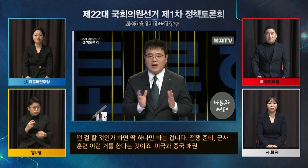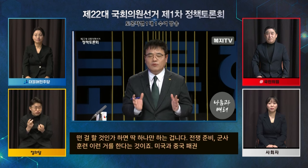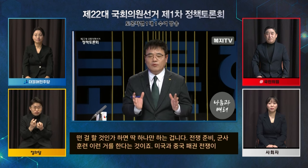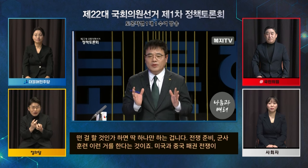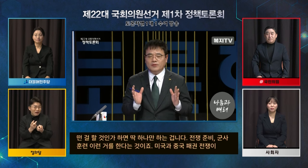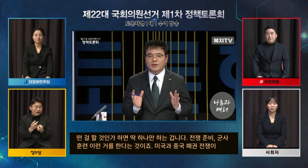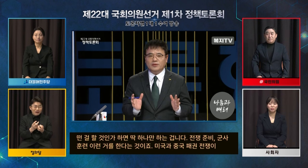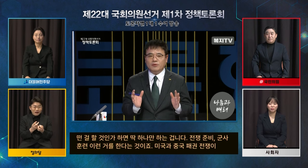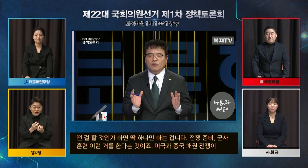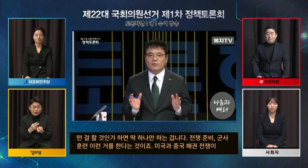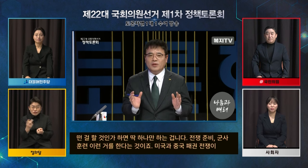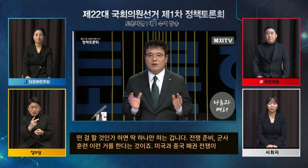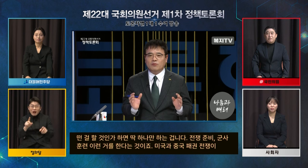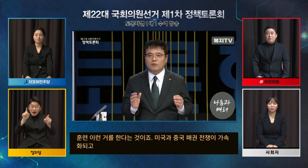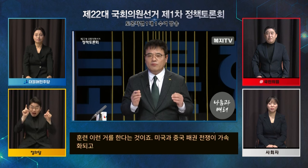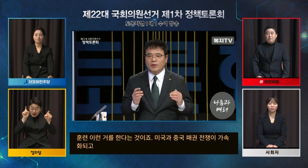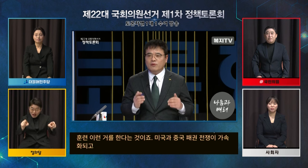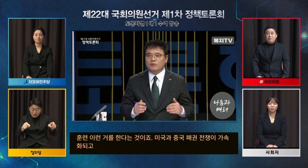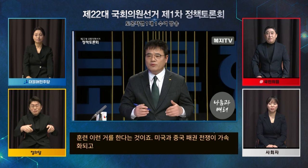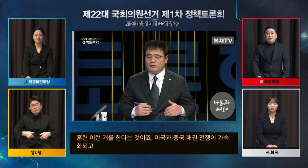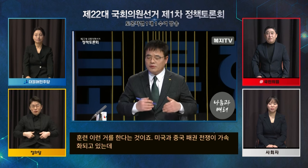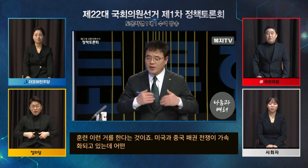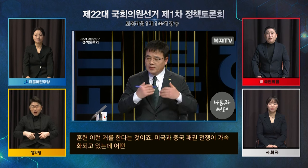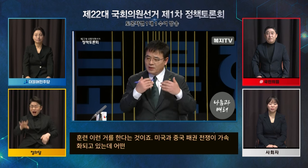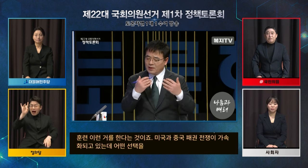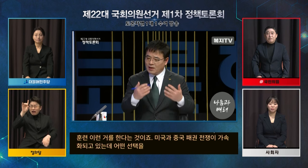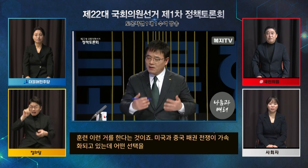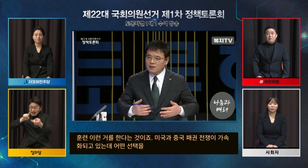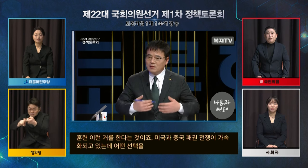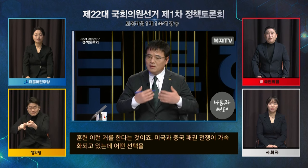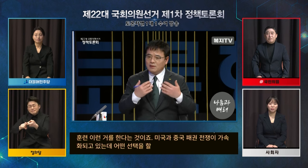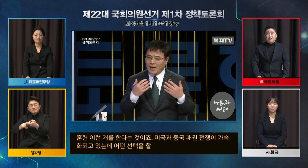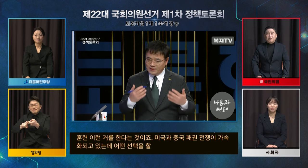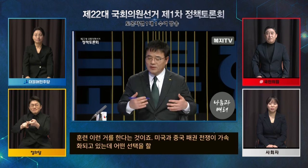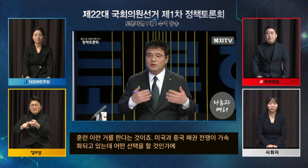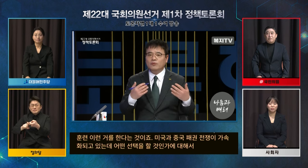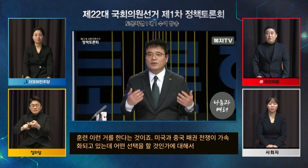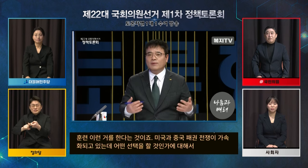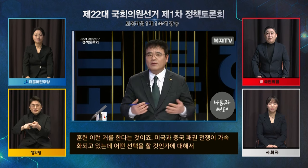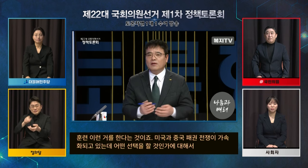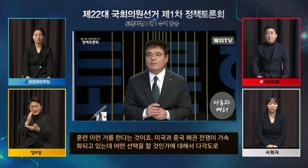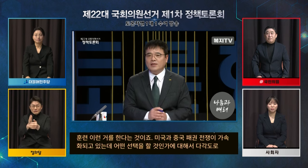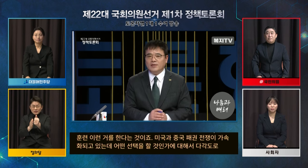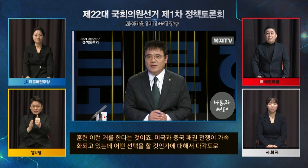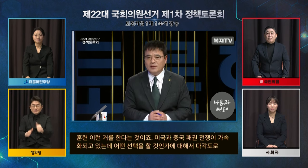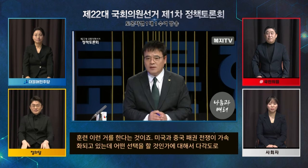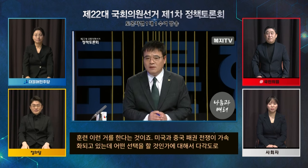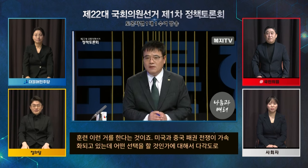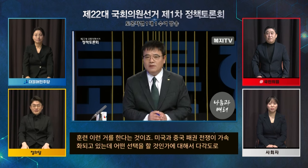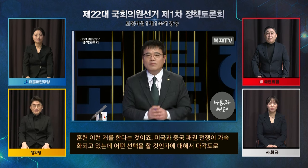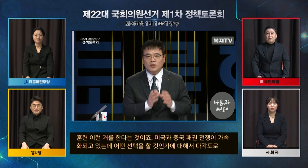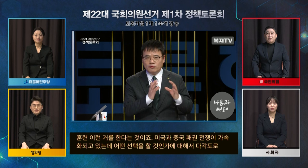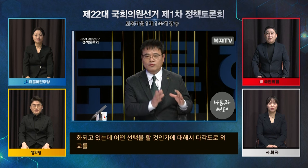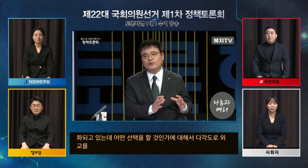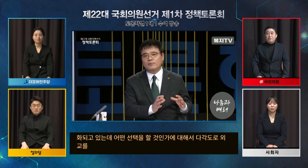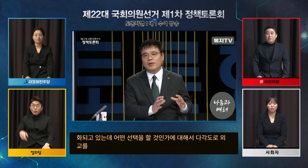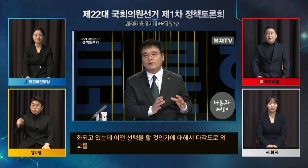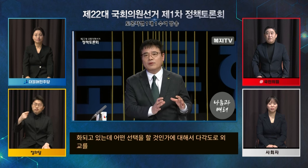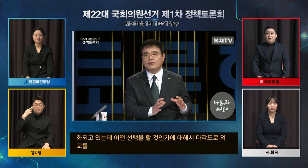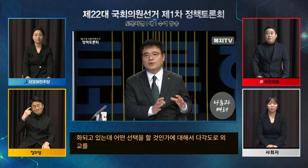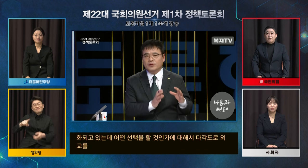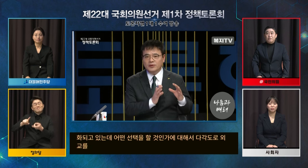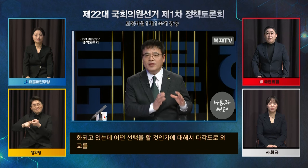다각도의 선택지와 고민을 갖고 외교를 굉장히 다채널을 통해서 만들어가는 방식이 아니라 그냥 미국